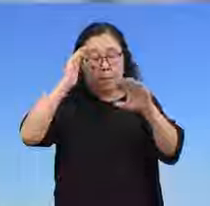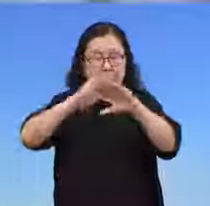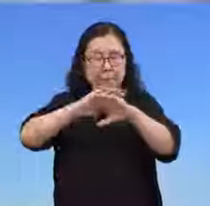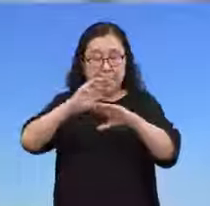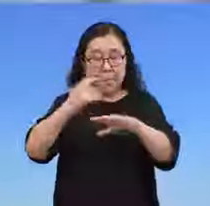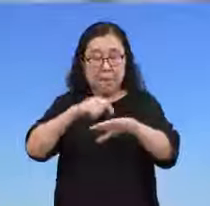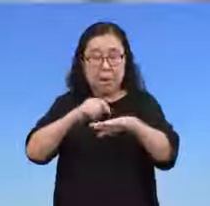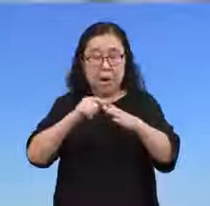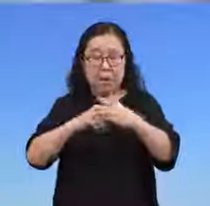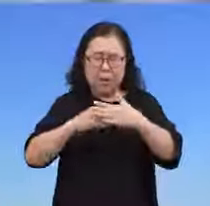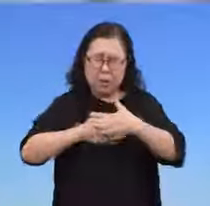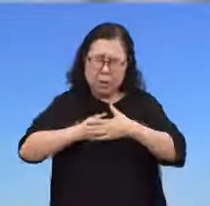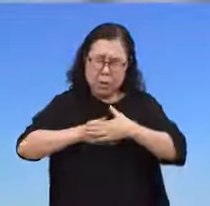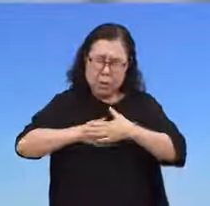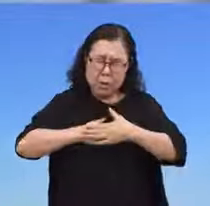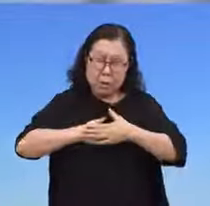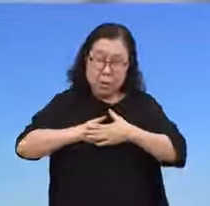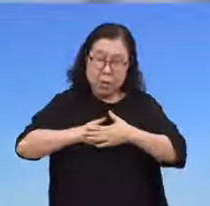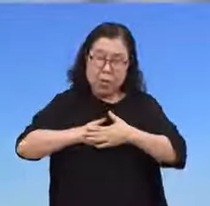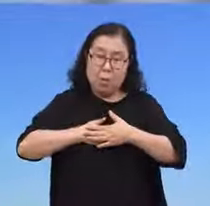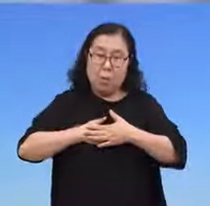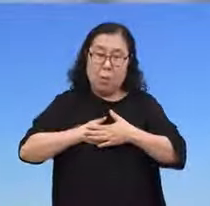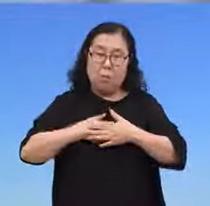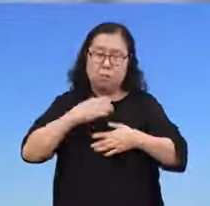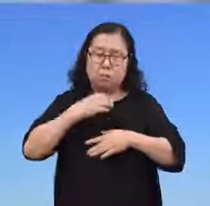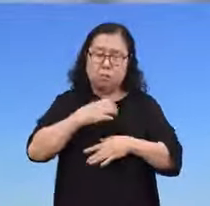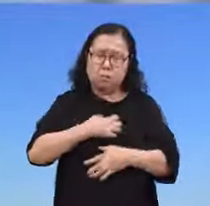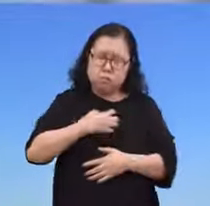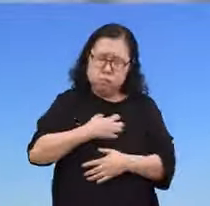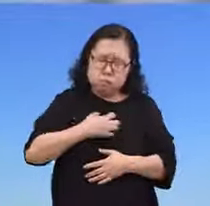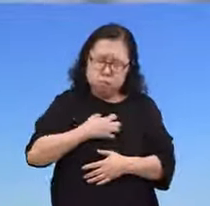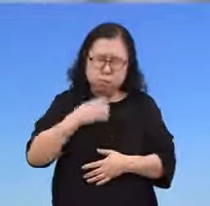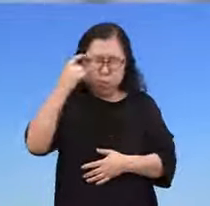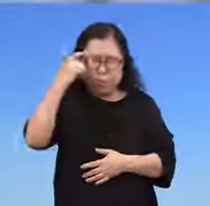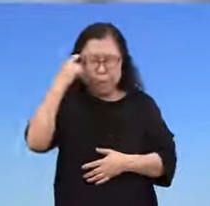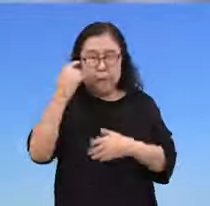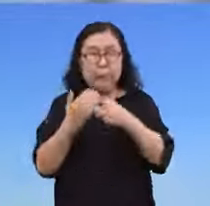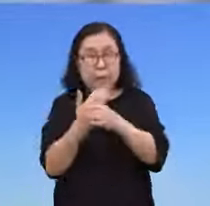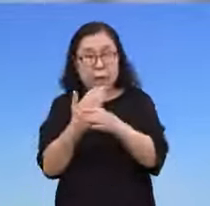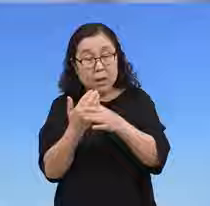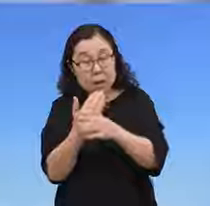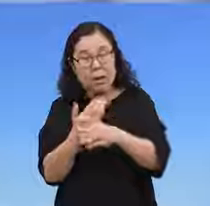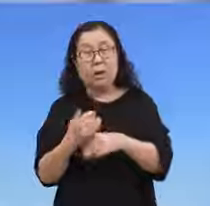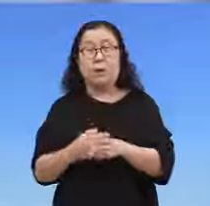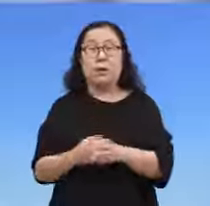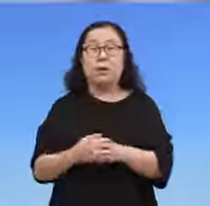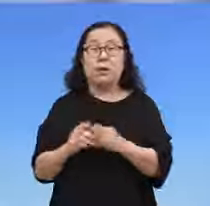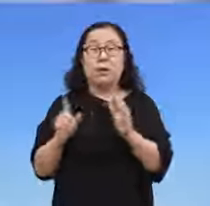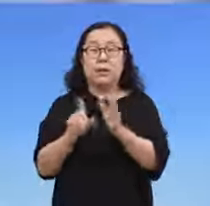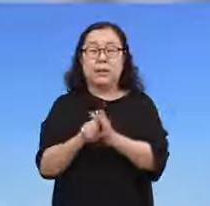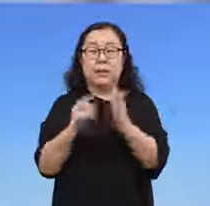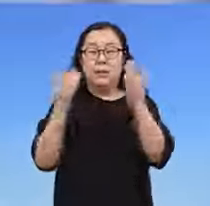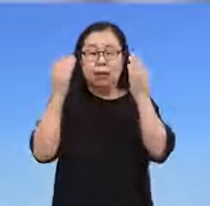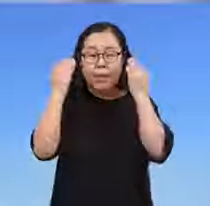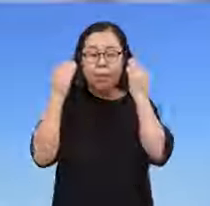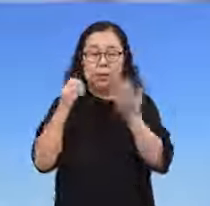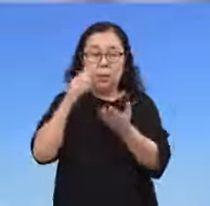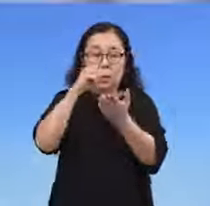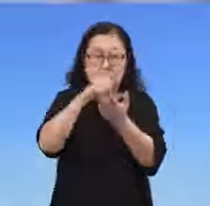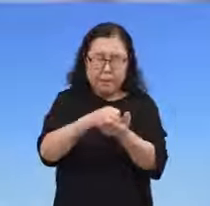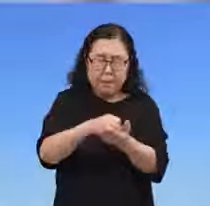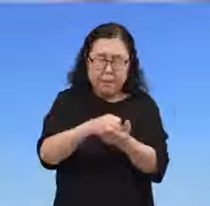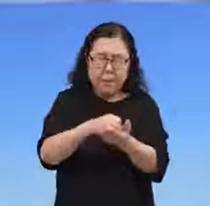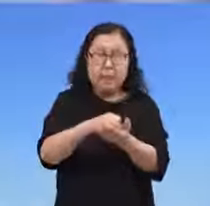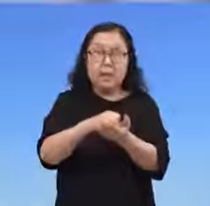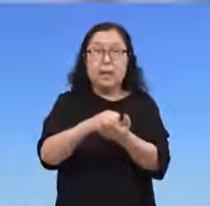마음이 불안하고 염려가 되고 왜 이런 이상한 일이 왜 생기느냐고요. 아니 이거는 신학교 금방 입학한 그